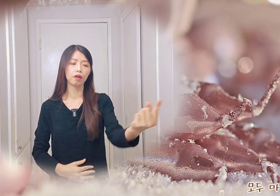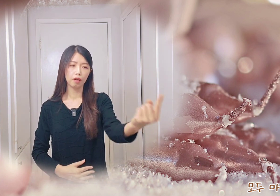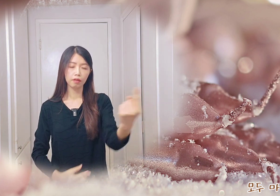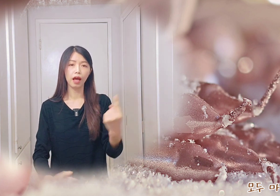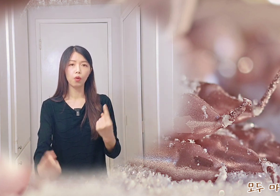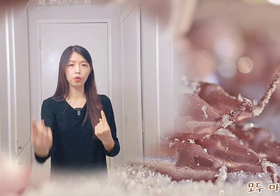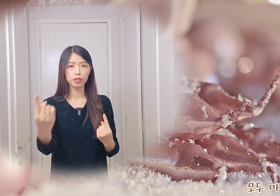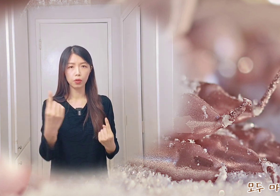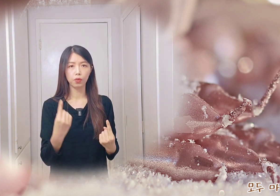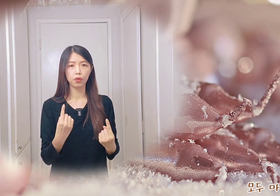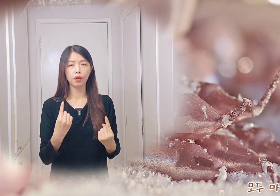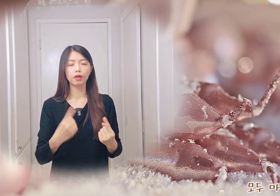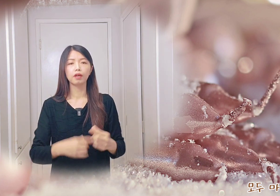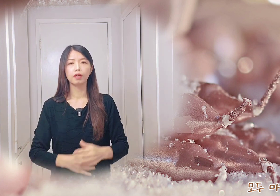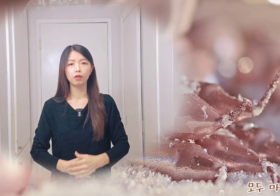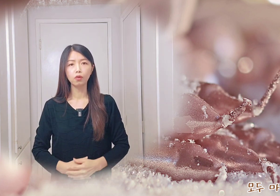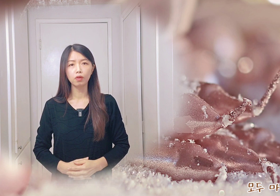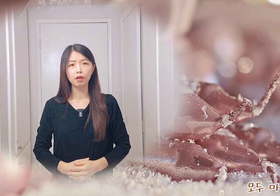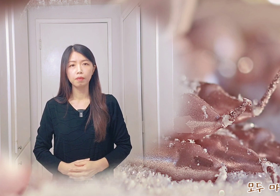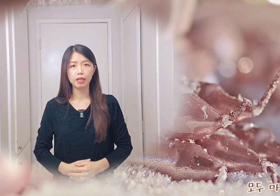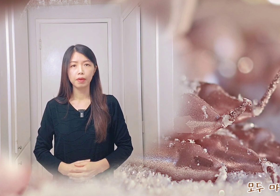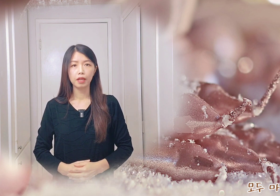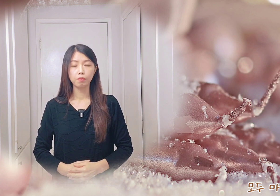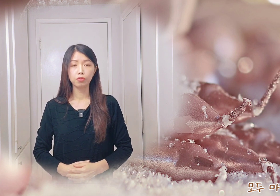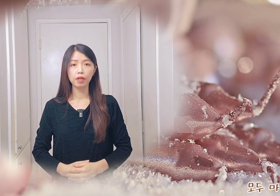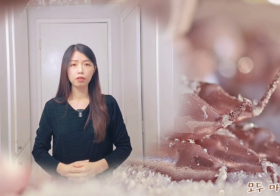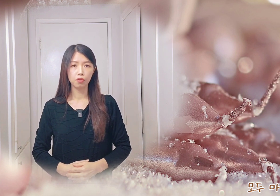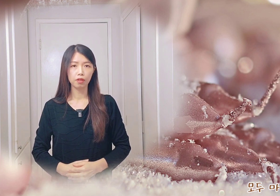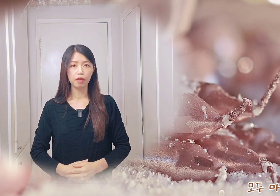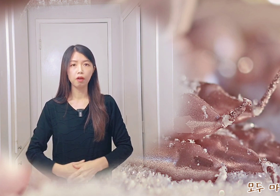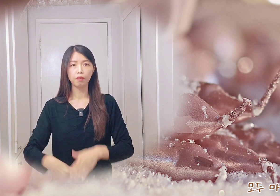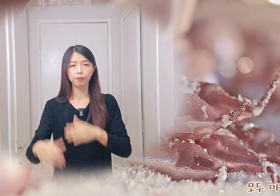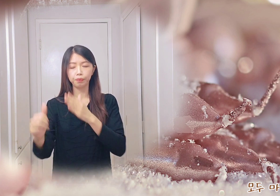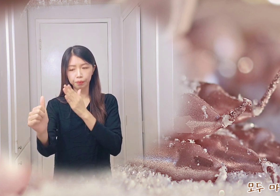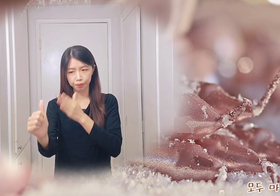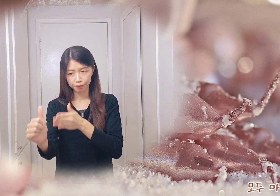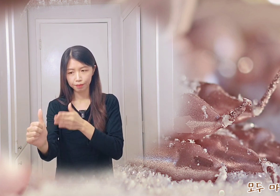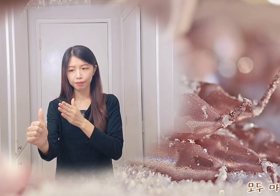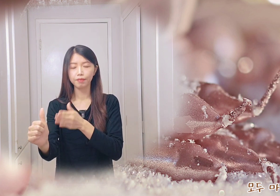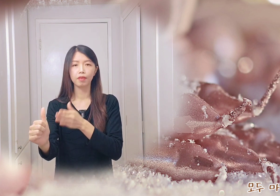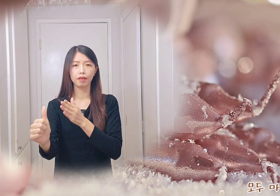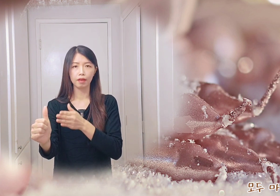해줬고요. 나오시오. 그리고 마지막에 부탁 수어는요.